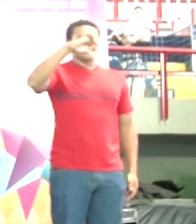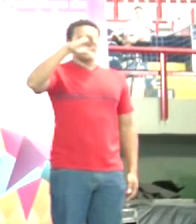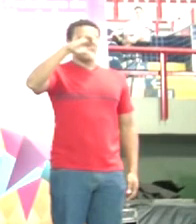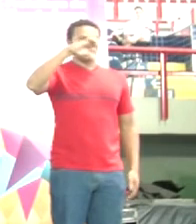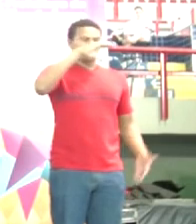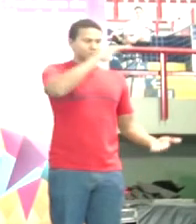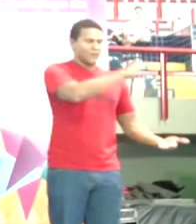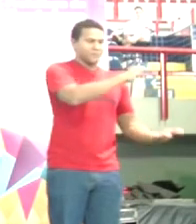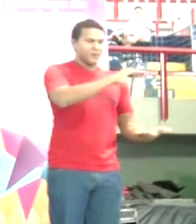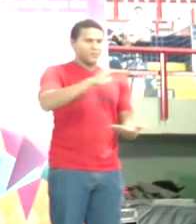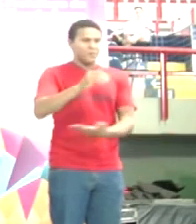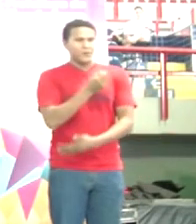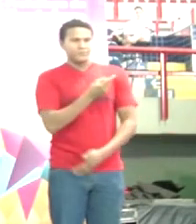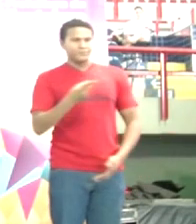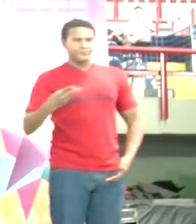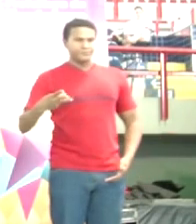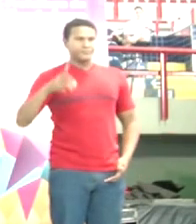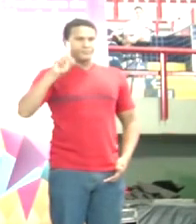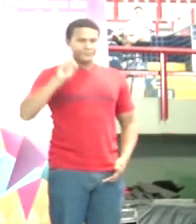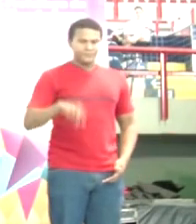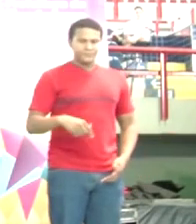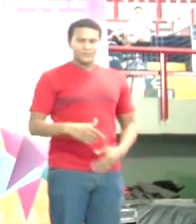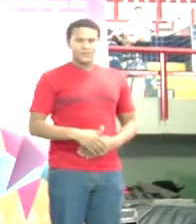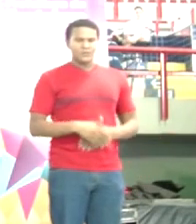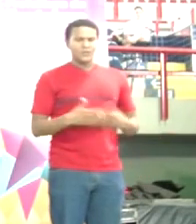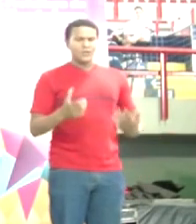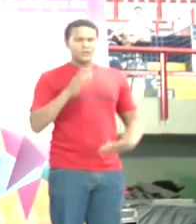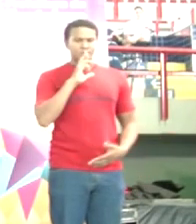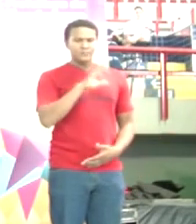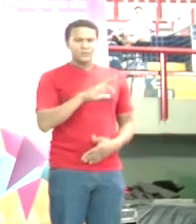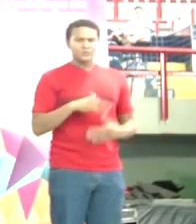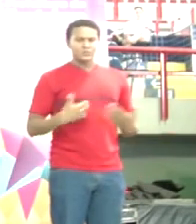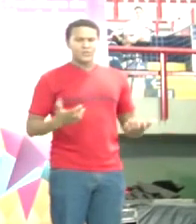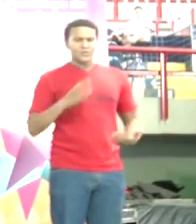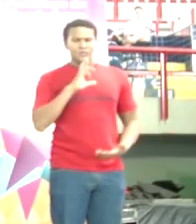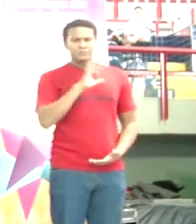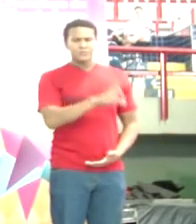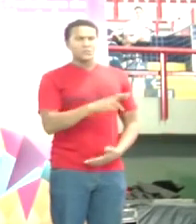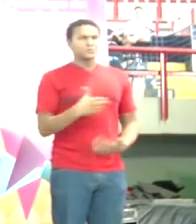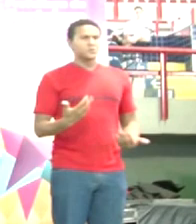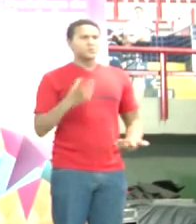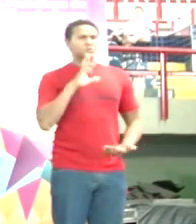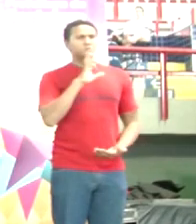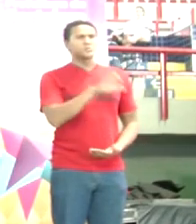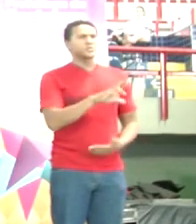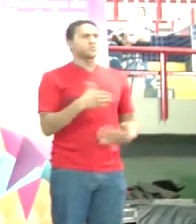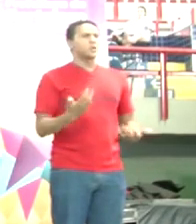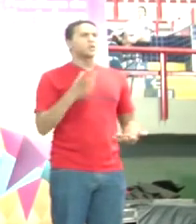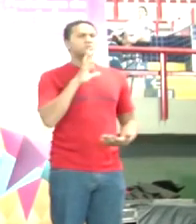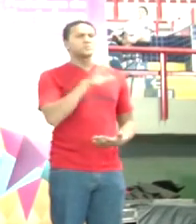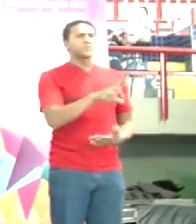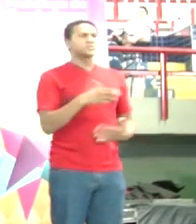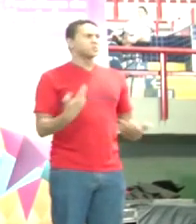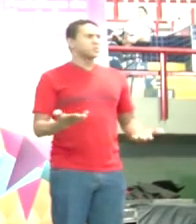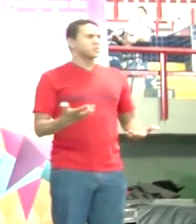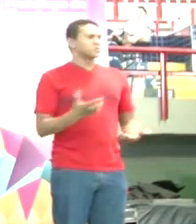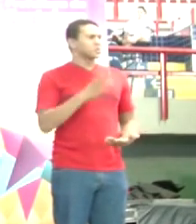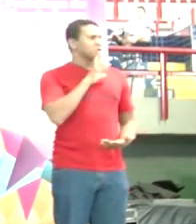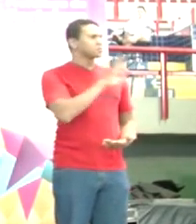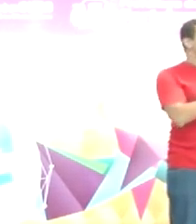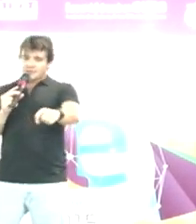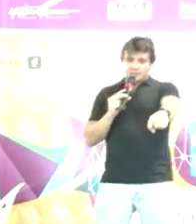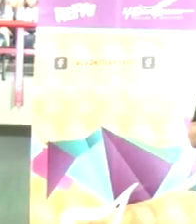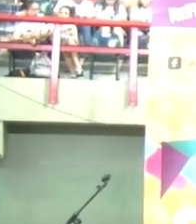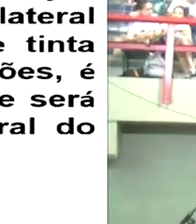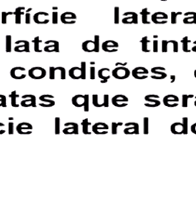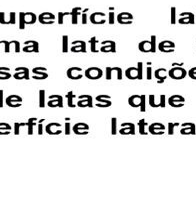26,9 latas. Que resposta eu vou marcar então? Eu preciso, ó, vamos lá. Então